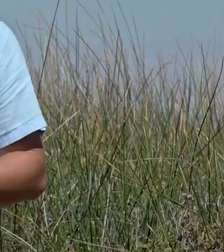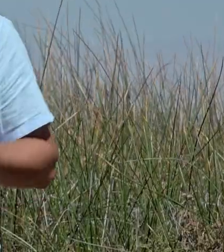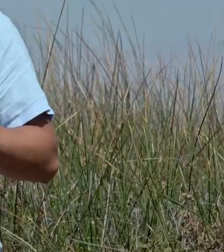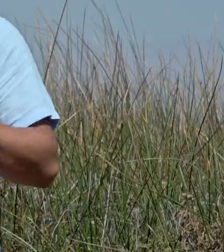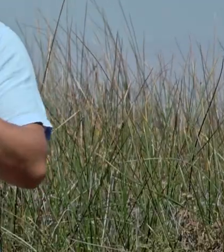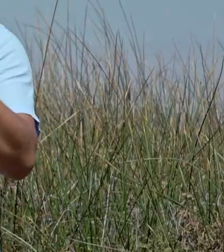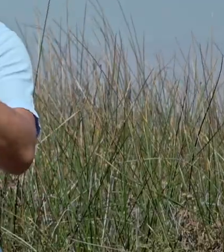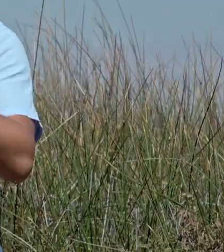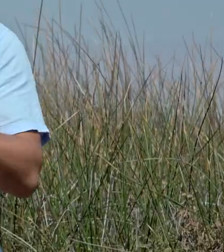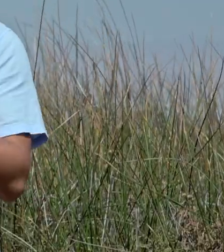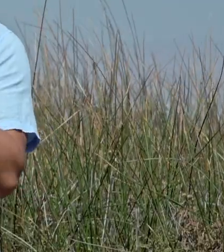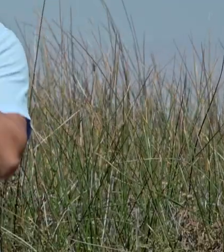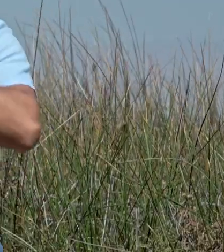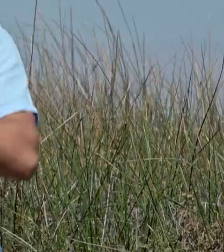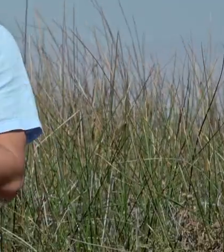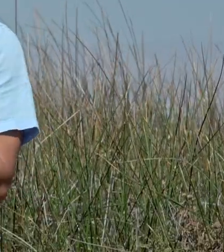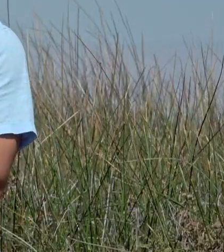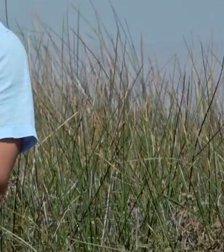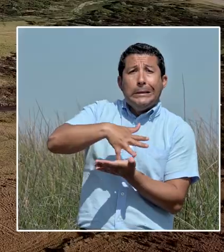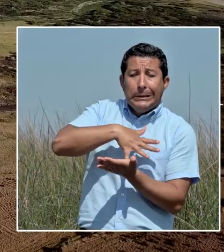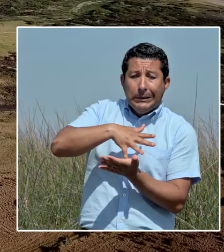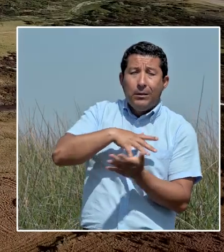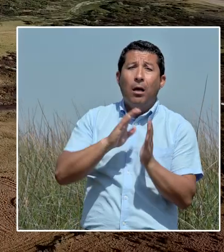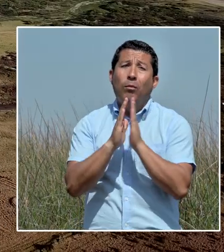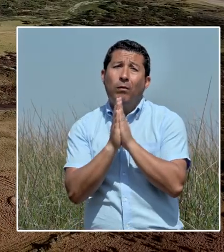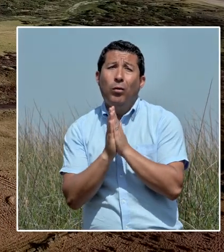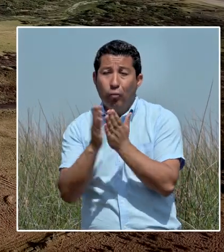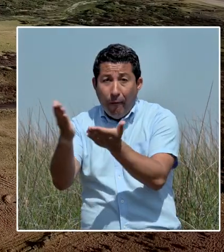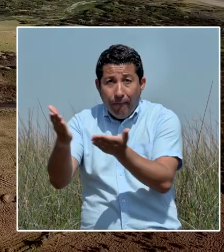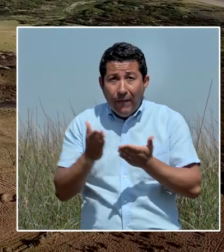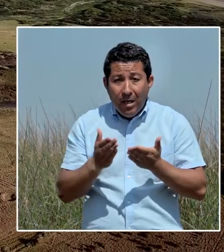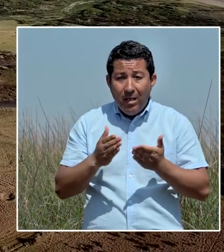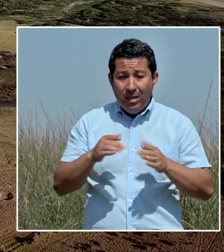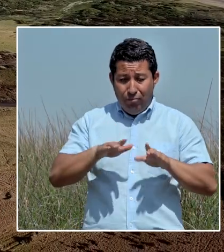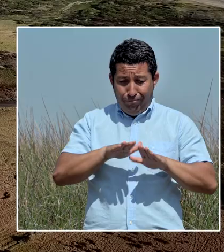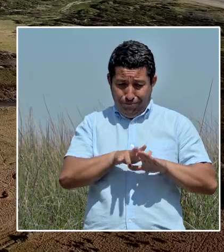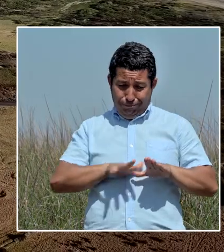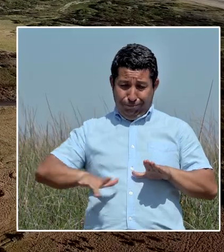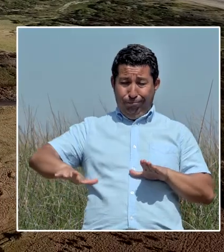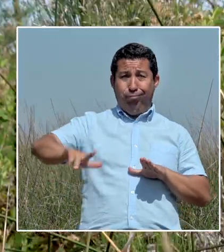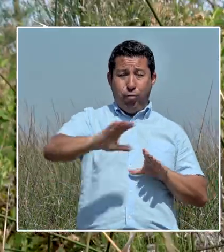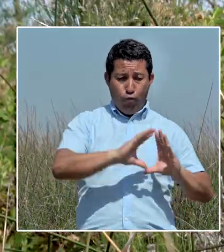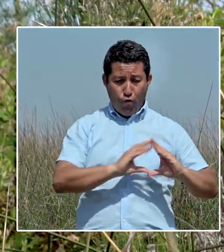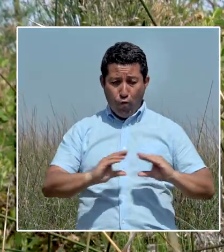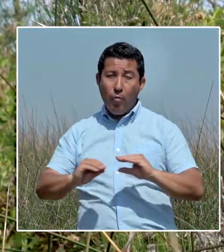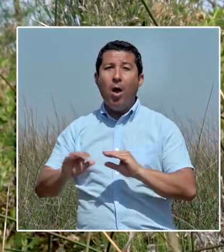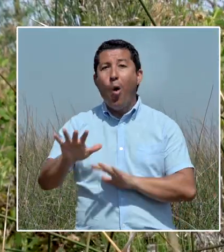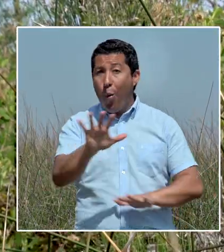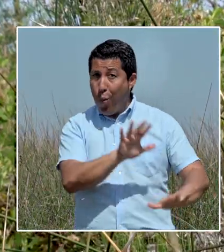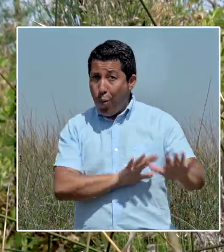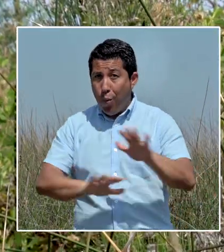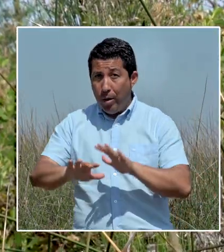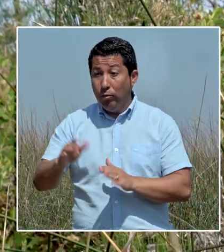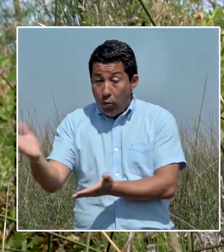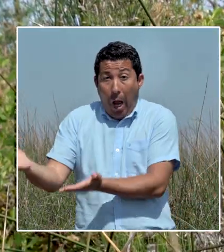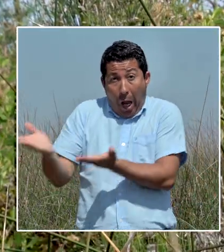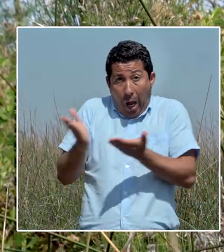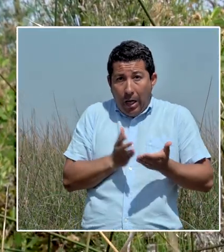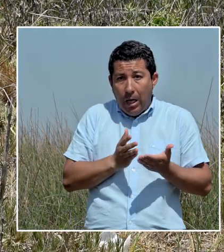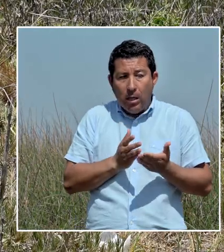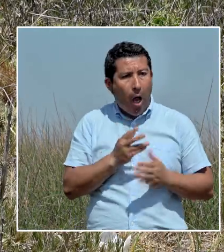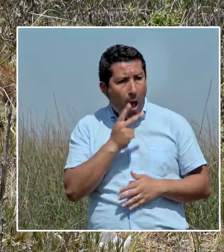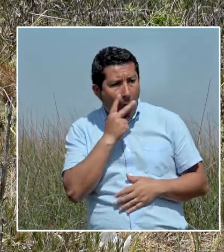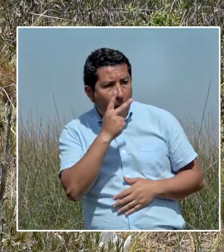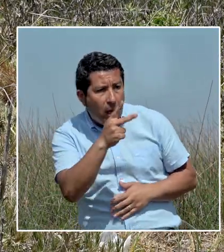por ser un ecosistema tan frágil te invitamos a cuidar el humedal si vienes